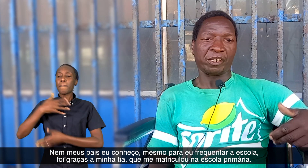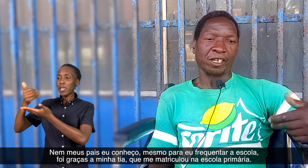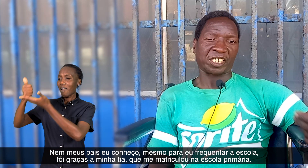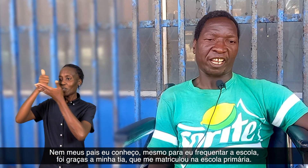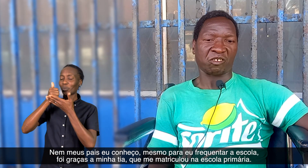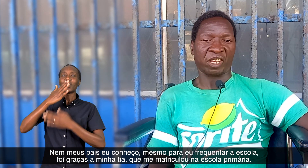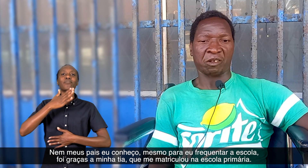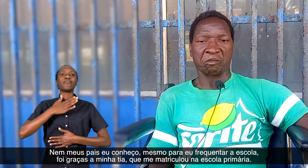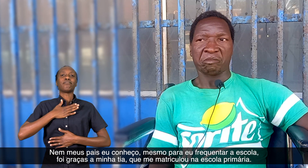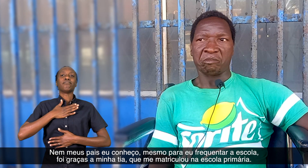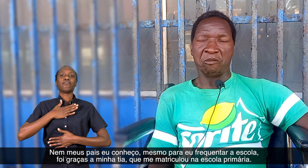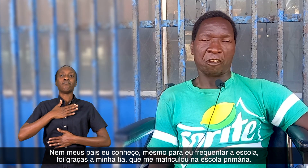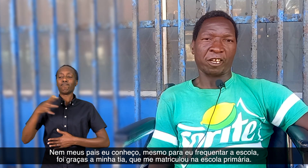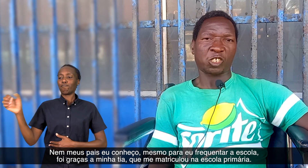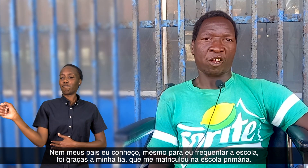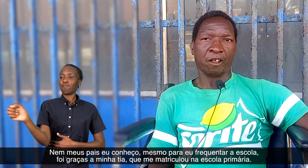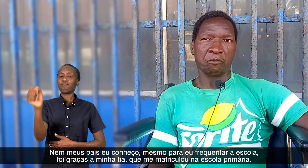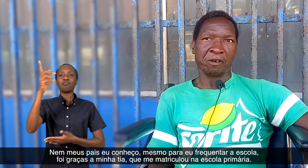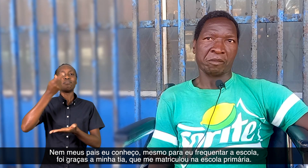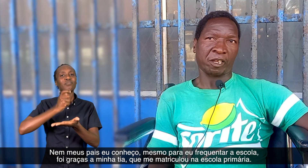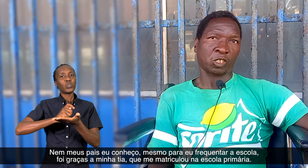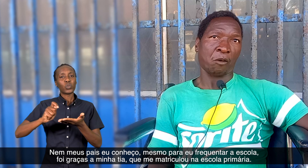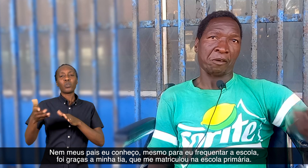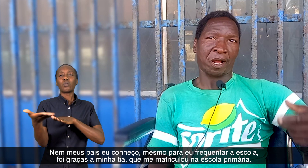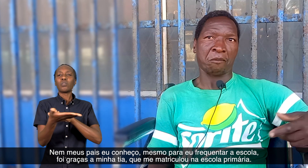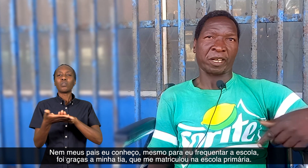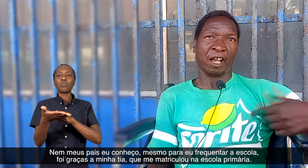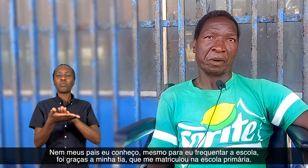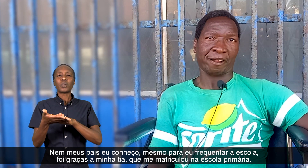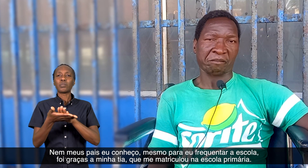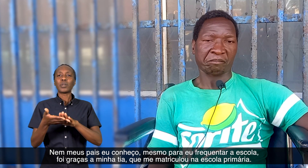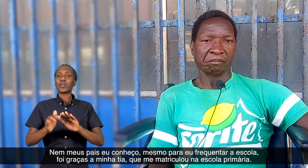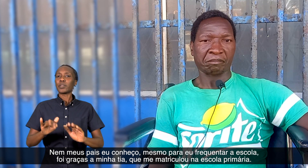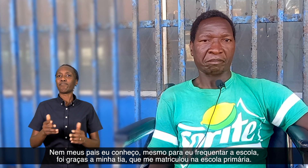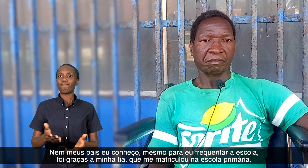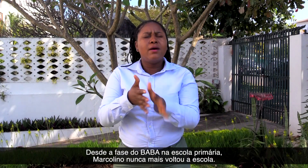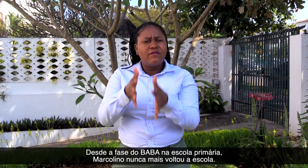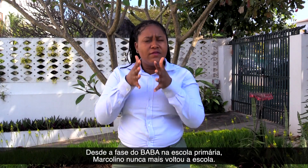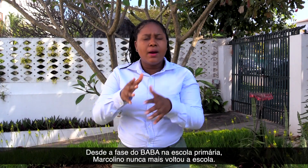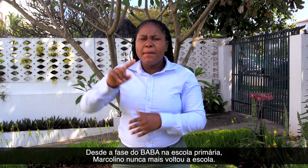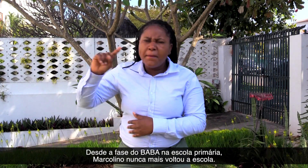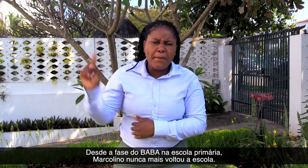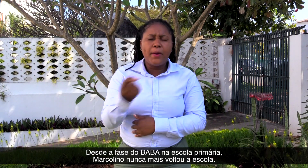Sara Pedro Nhachengo, que ele me meteu na escola primária Amiga Cabral.